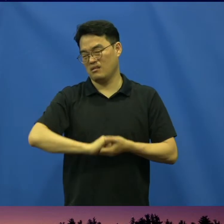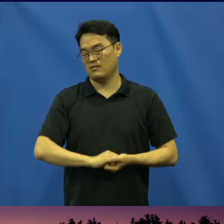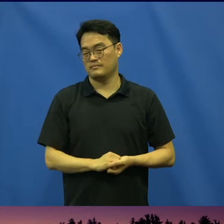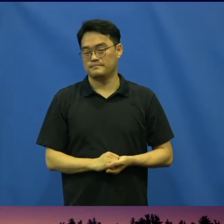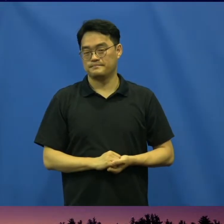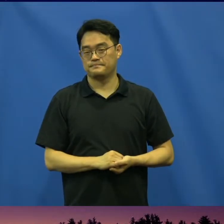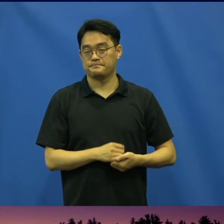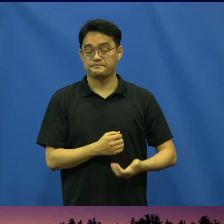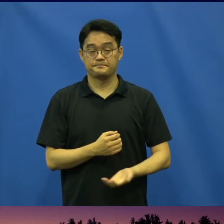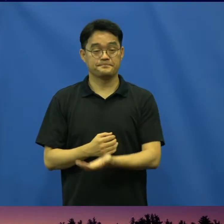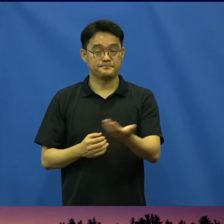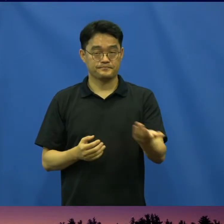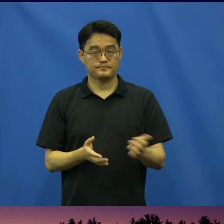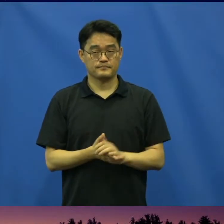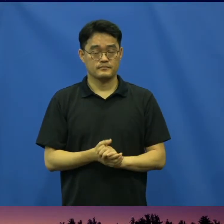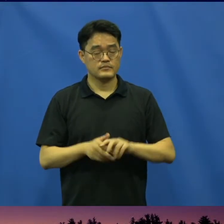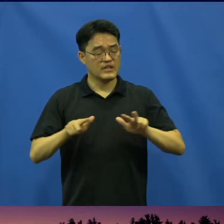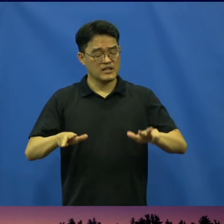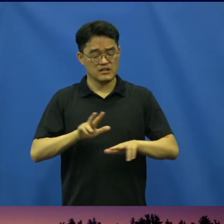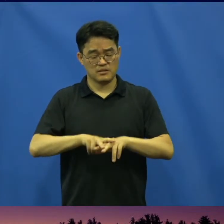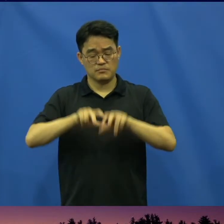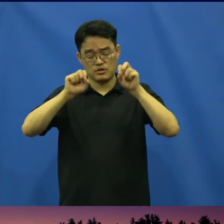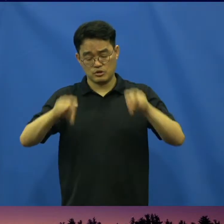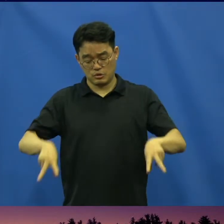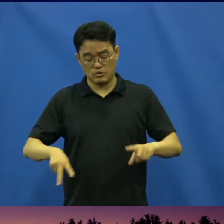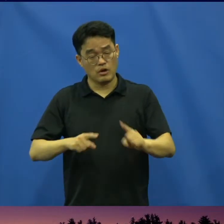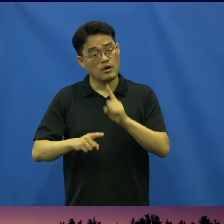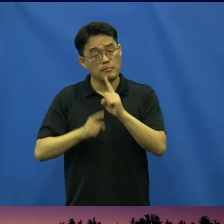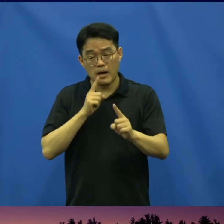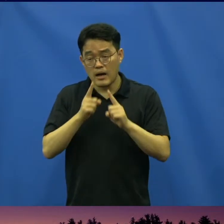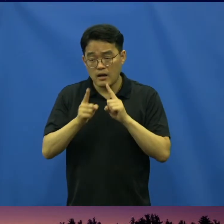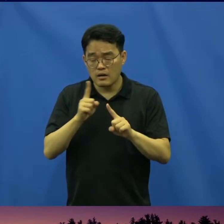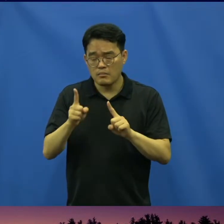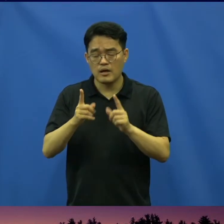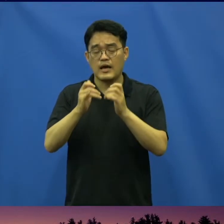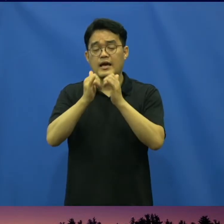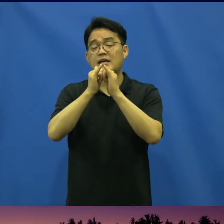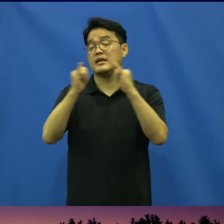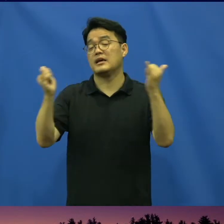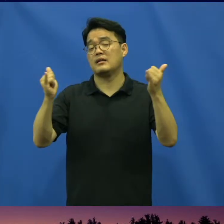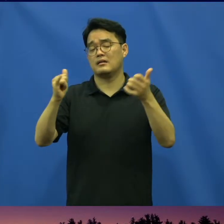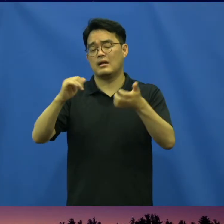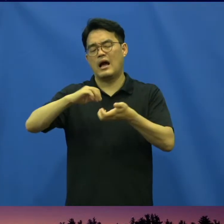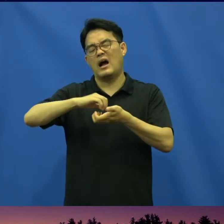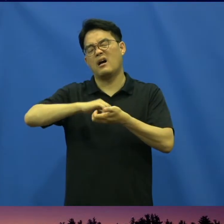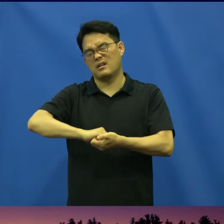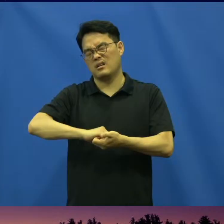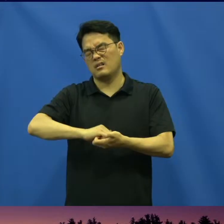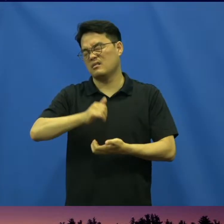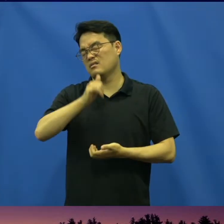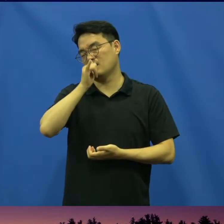그래서 여러분 여기에서 얘기하는 전도서에는 인간의 한계를 먼저 지적한 인간의 한계를